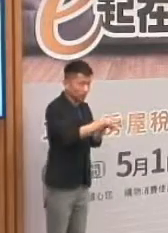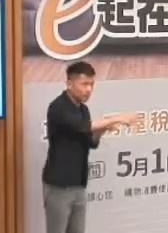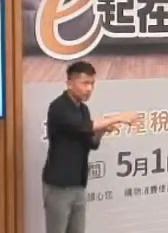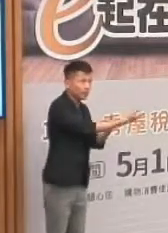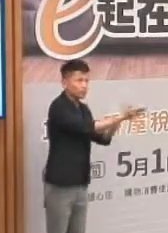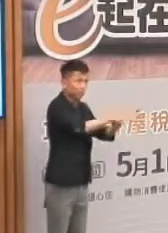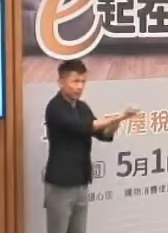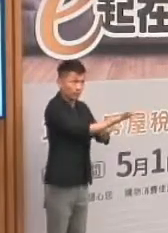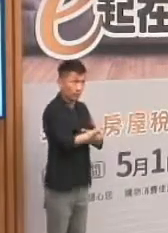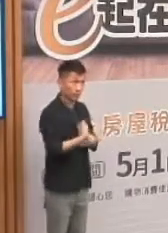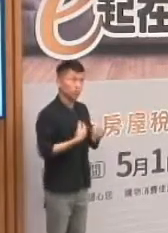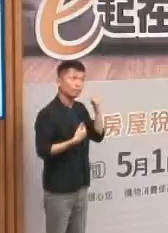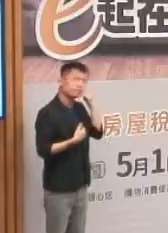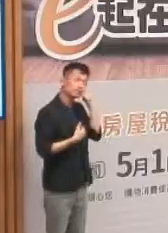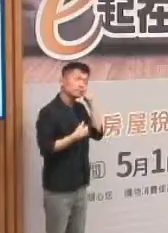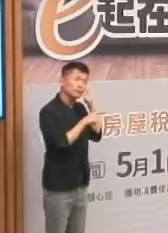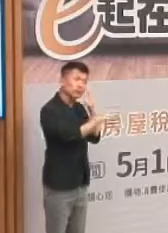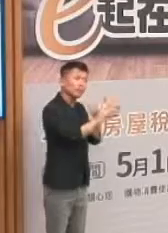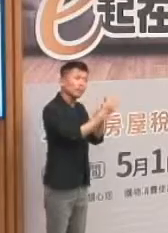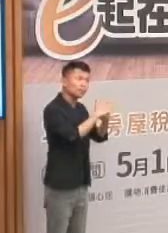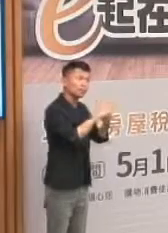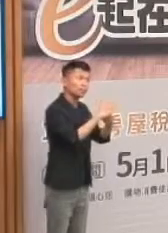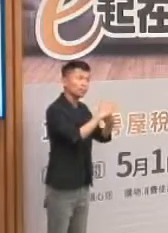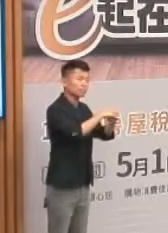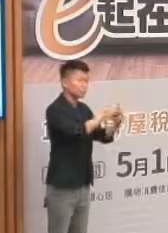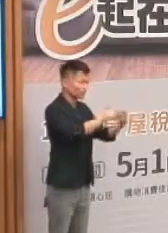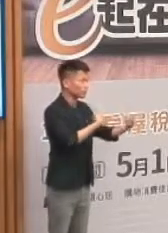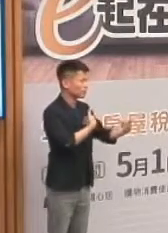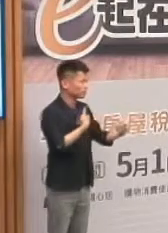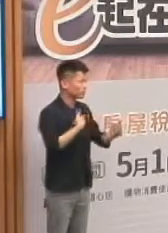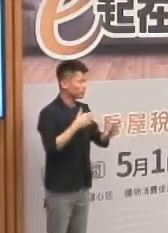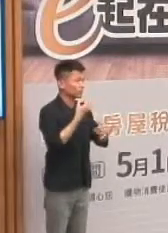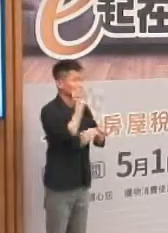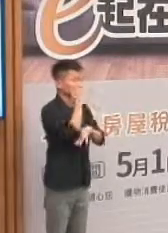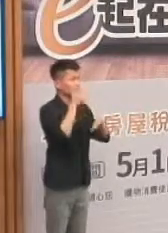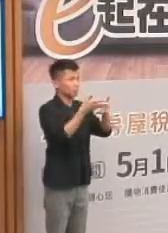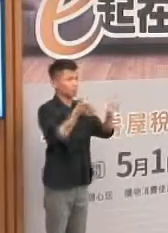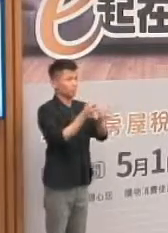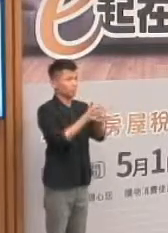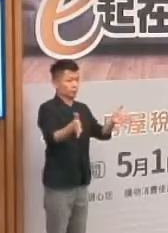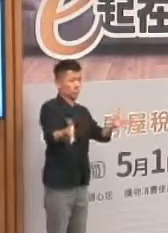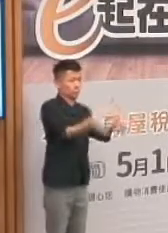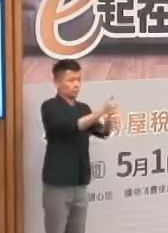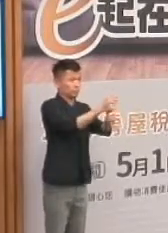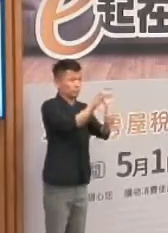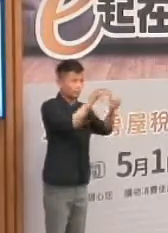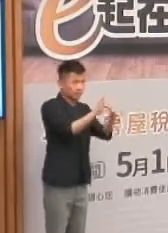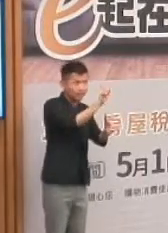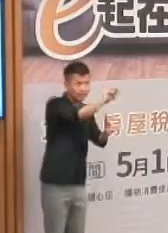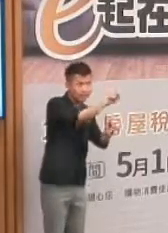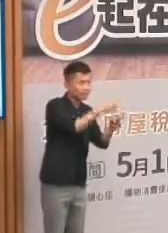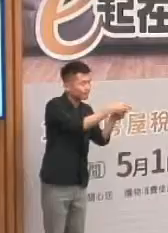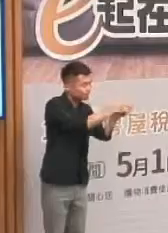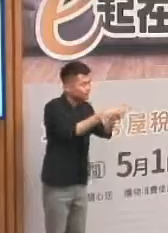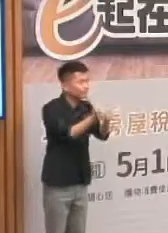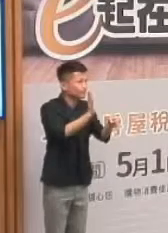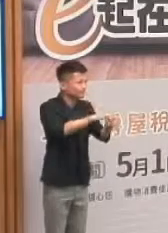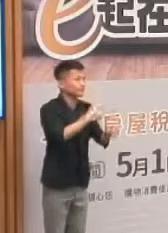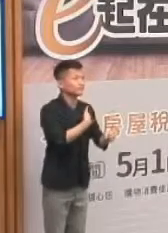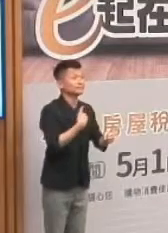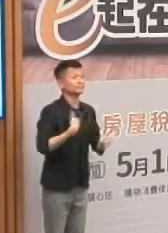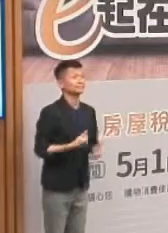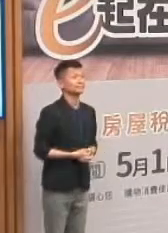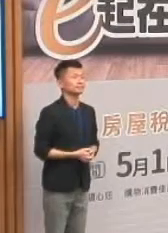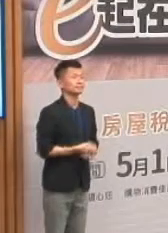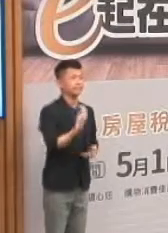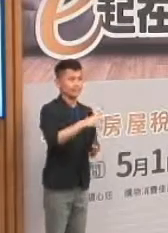啊，或者用电话语音来补单。这个财政部有建立一个全国的单一的语音的一个途径。然后另外一个就是